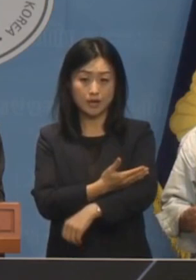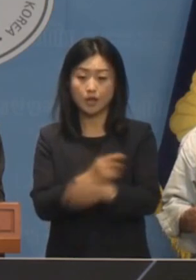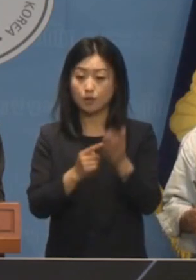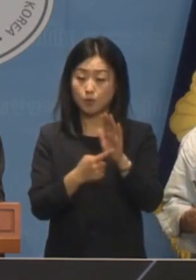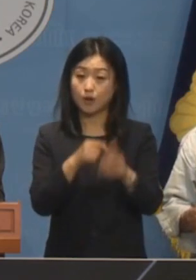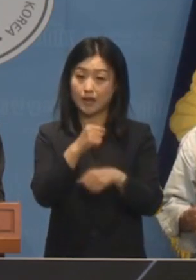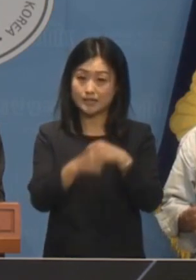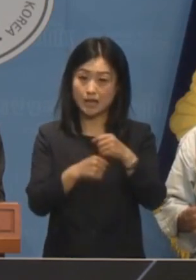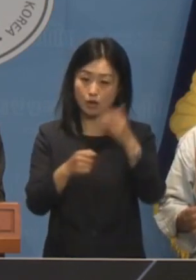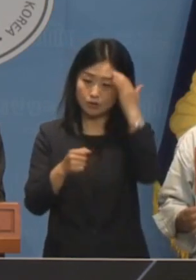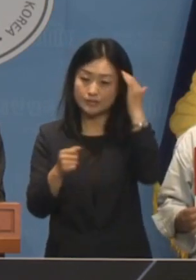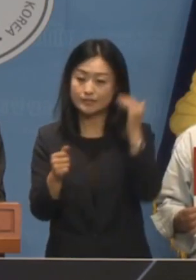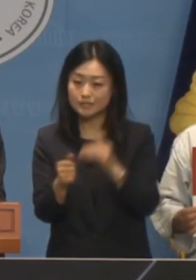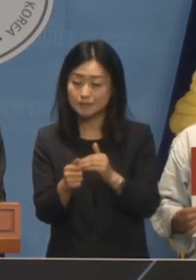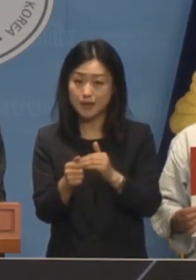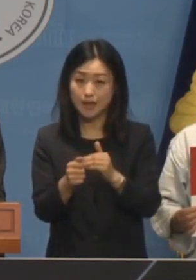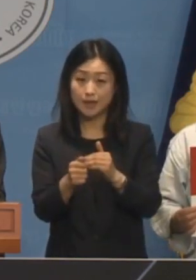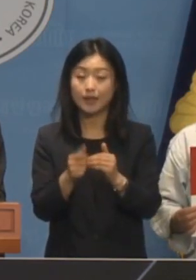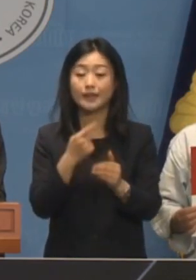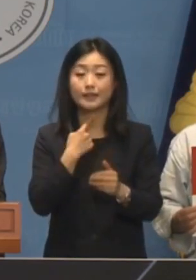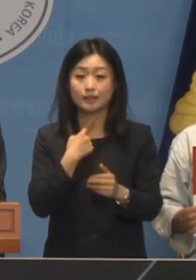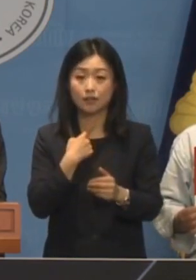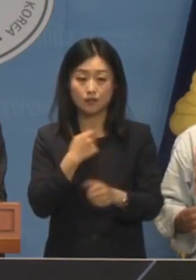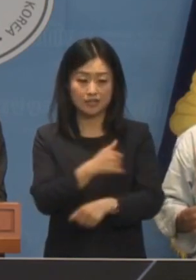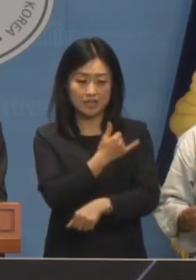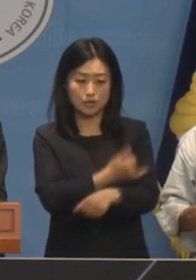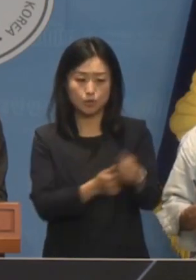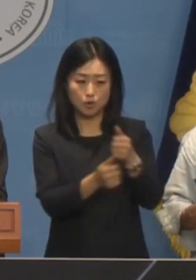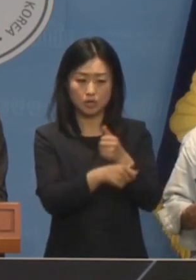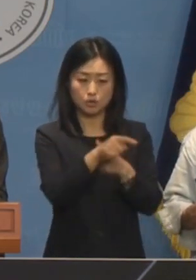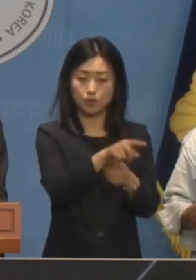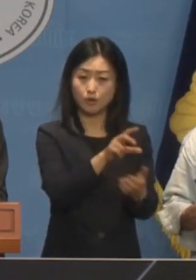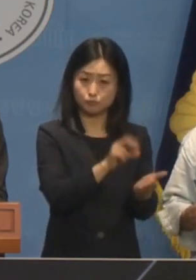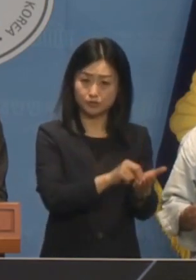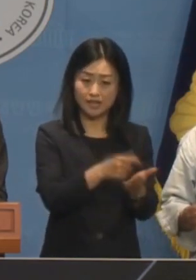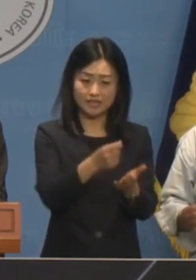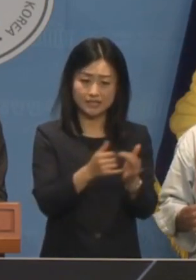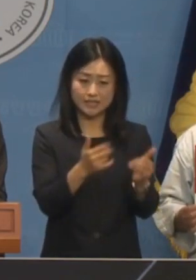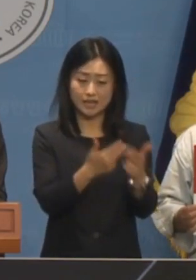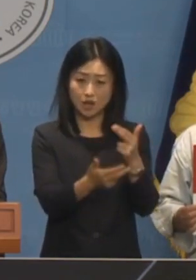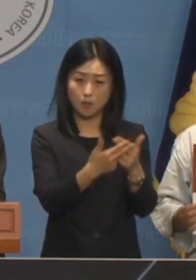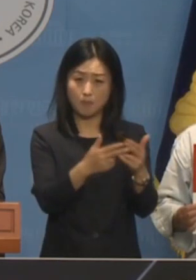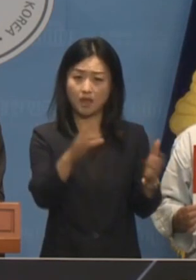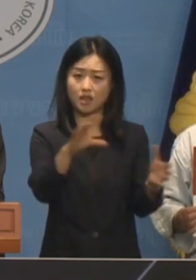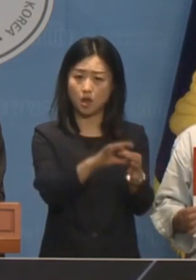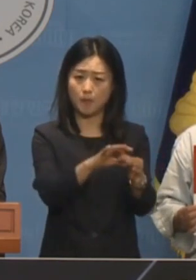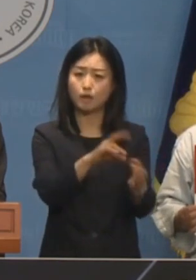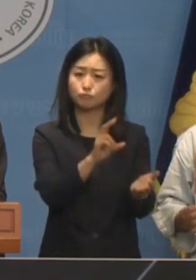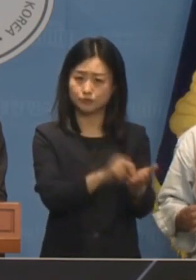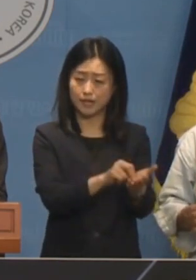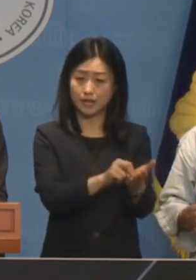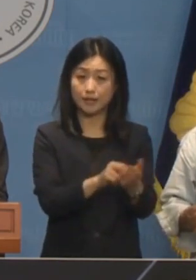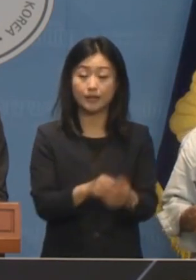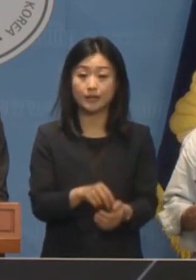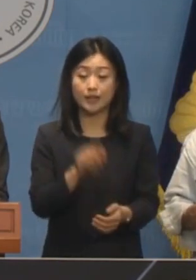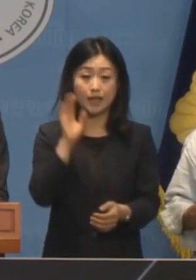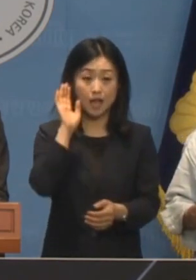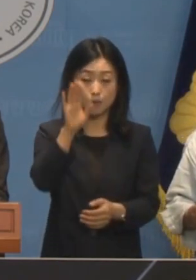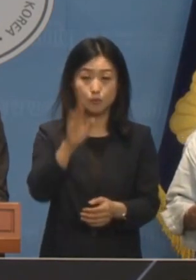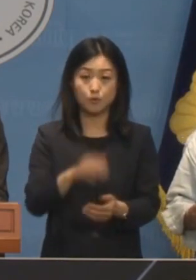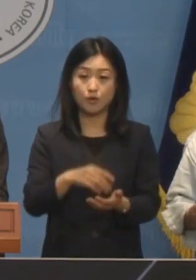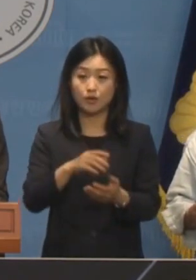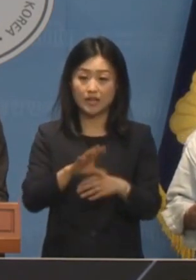자유를 침해하는 비극적 결과를 초래한 인권위와 한국기자협회와의 협약인 인권보도 준칙이 폐기돼야